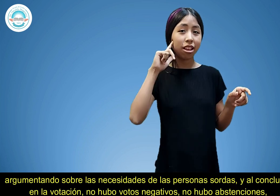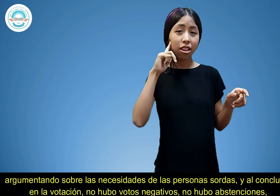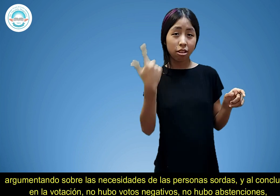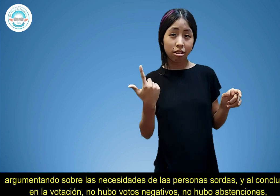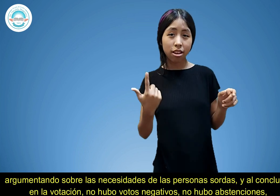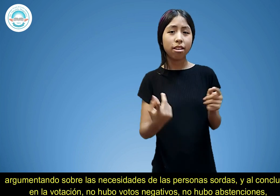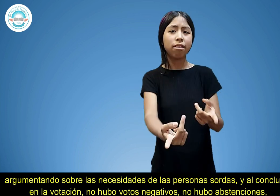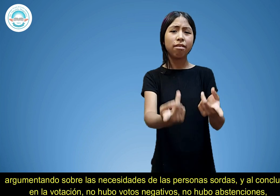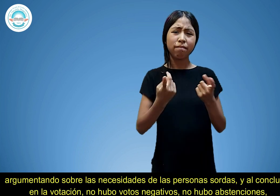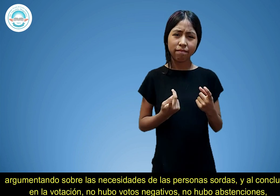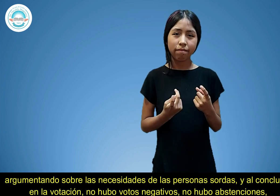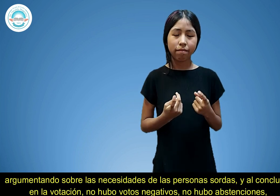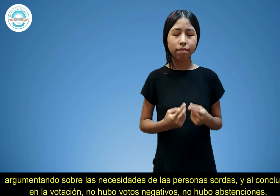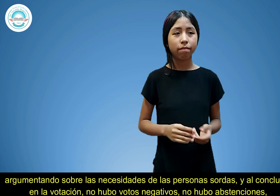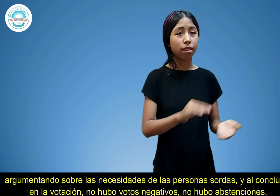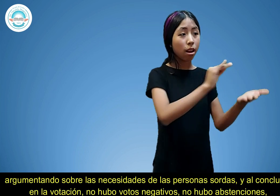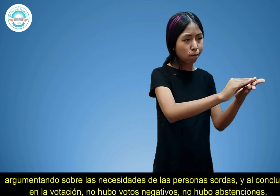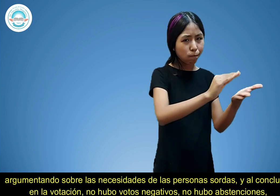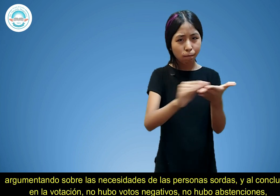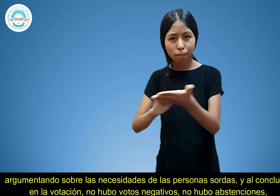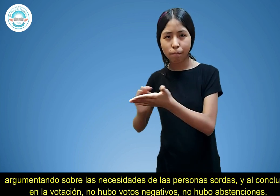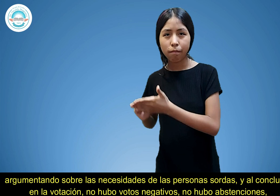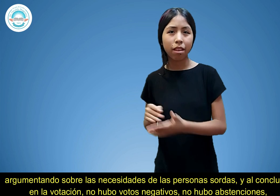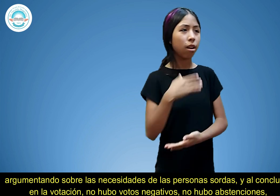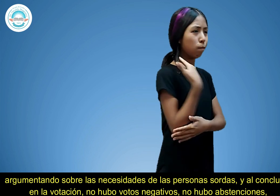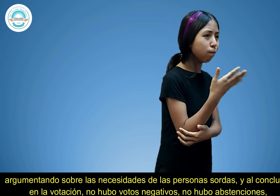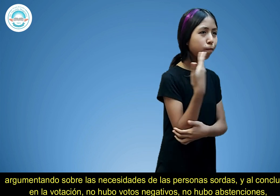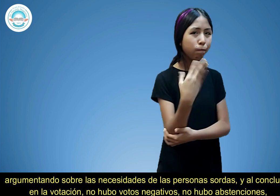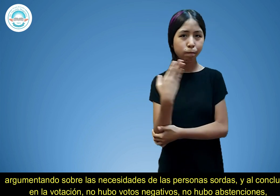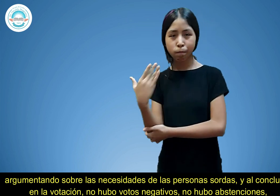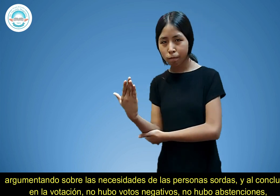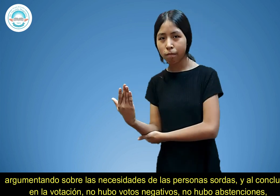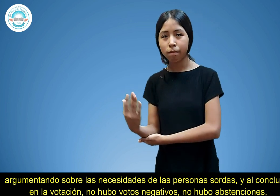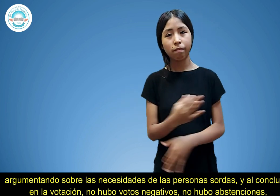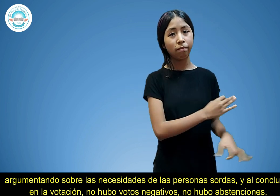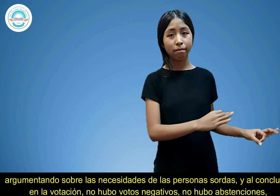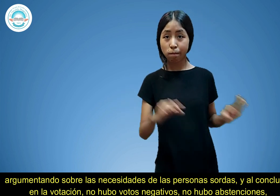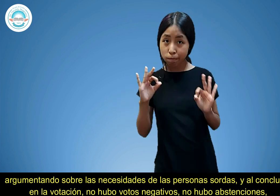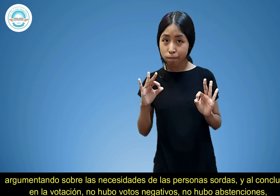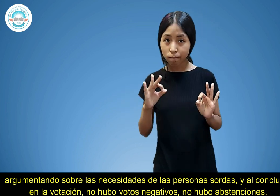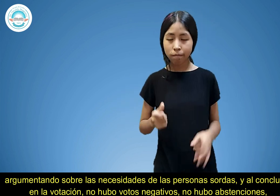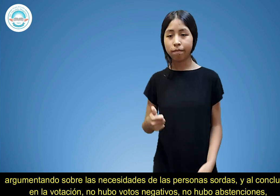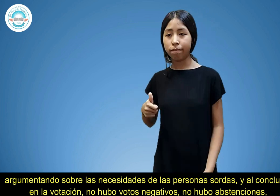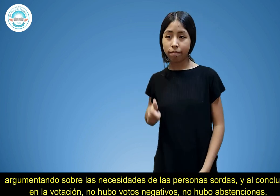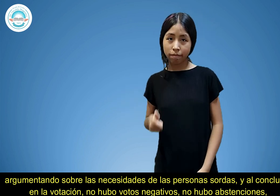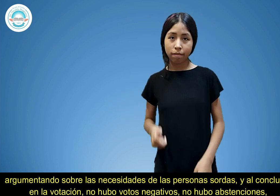Se debatió en sesión, argumentando sobre las necesidades de las personas sordas, y al concluir, en la votación,